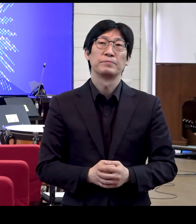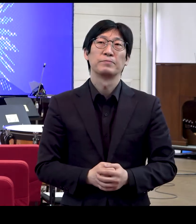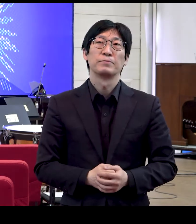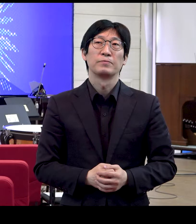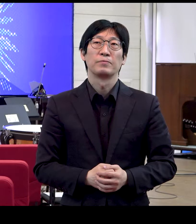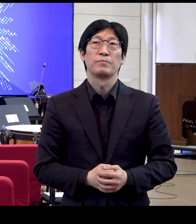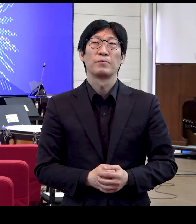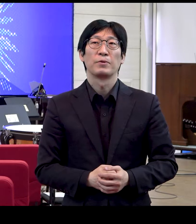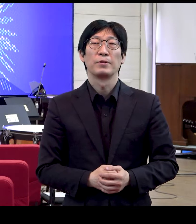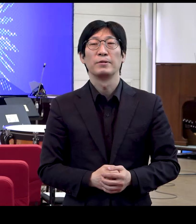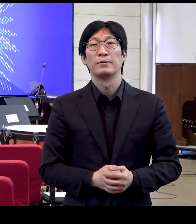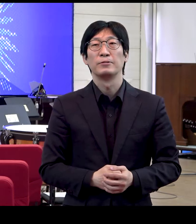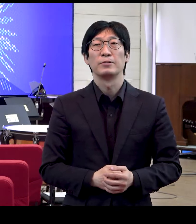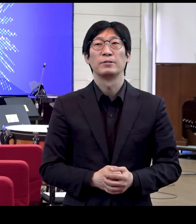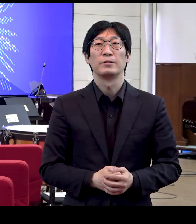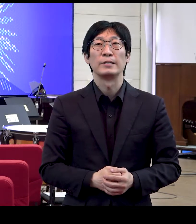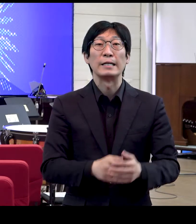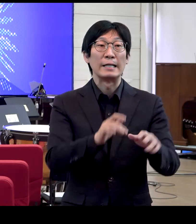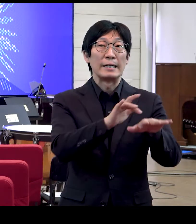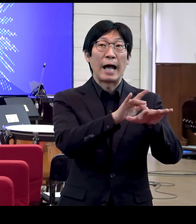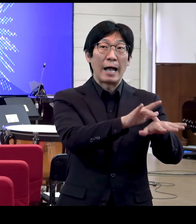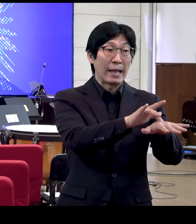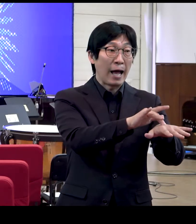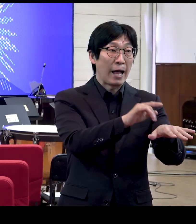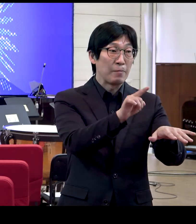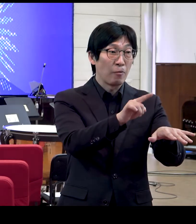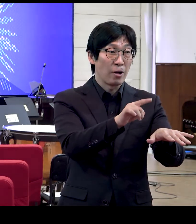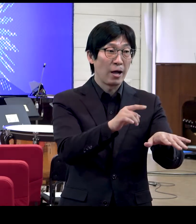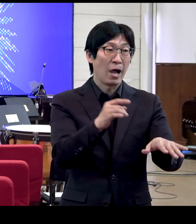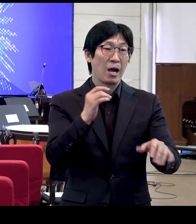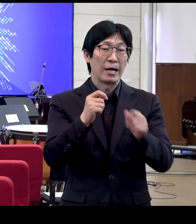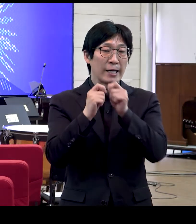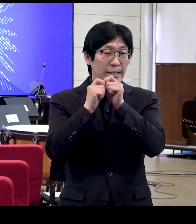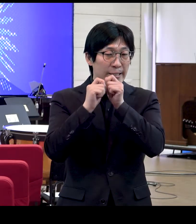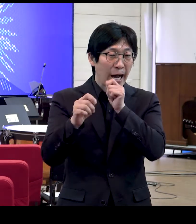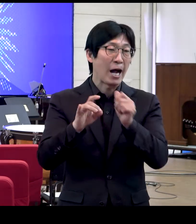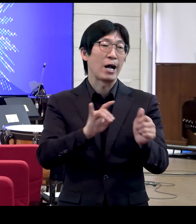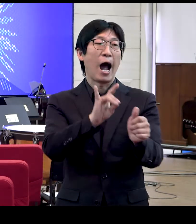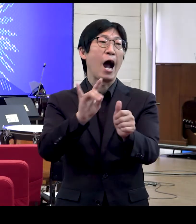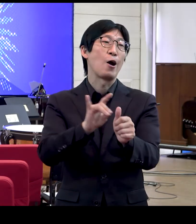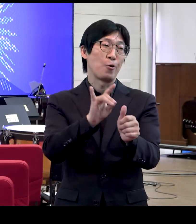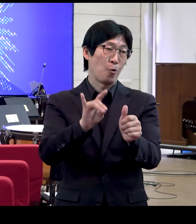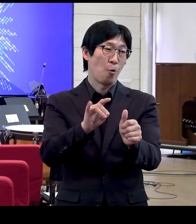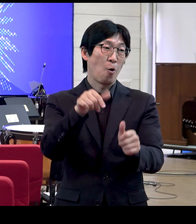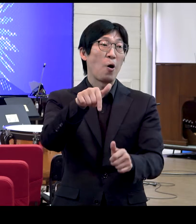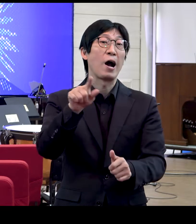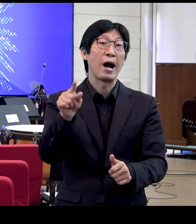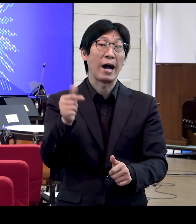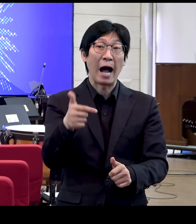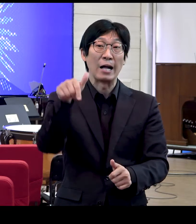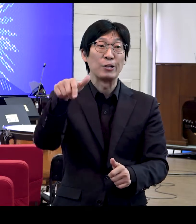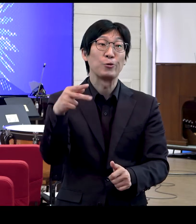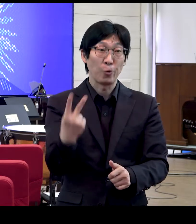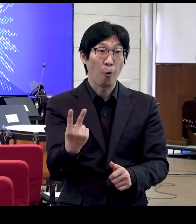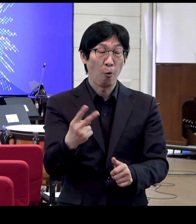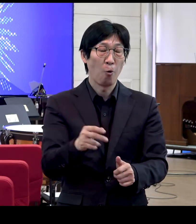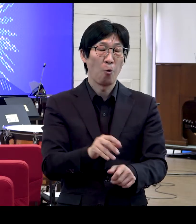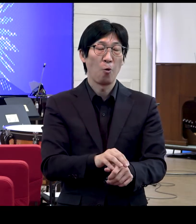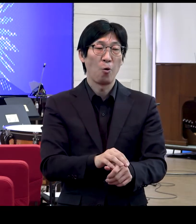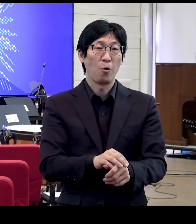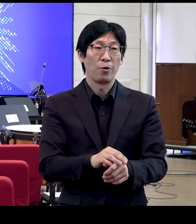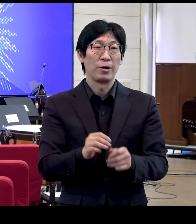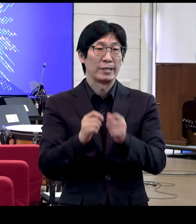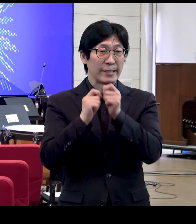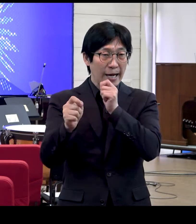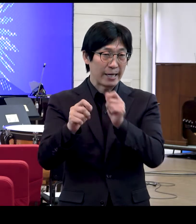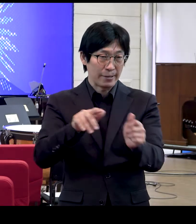하나 분명한 사실은 뭐냐? 사탄은 간교하다라는 사실입니다. 사탄은 간교하다. 예,